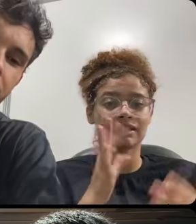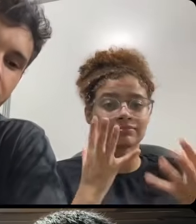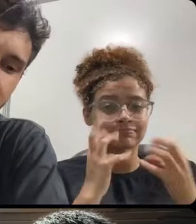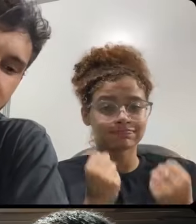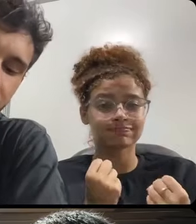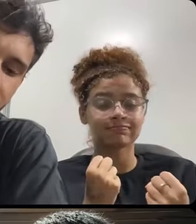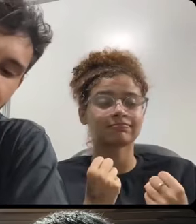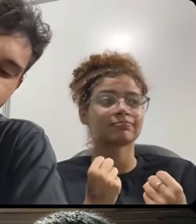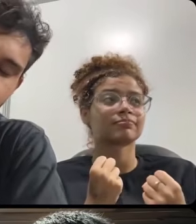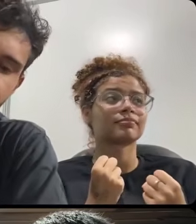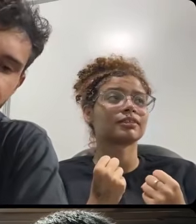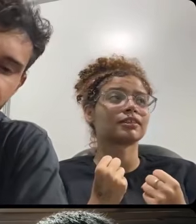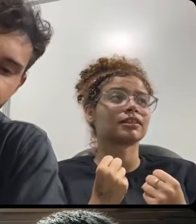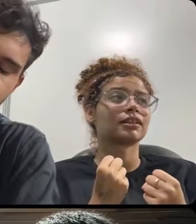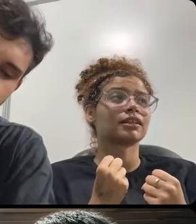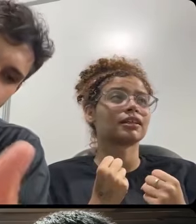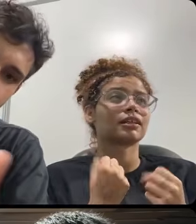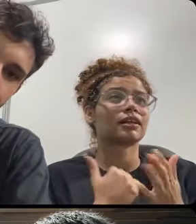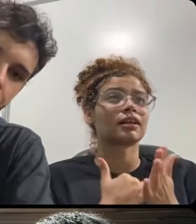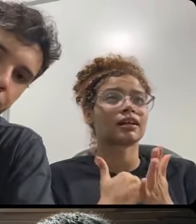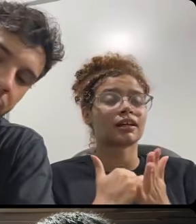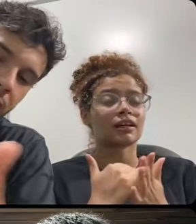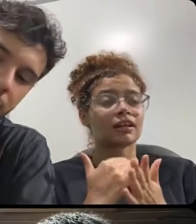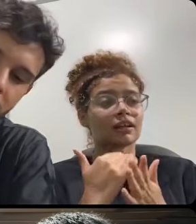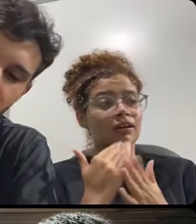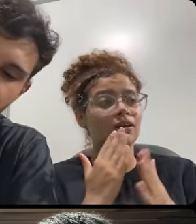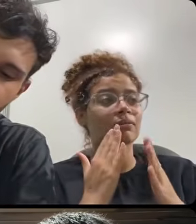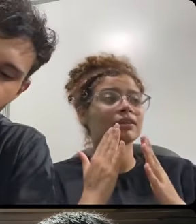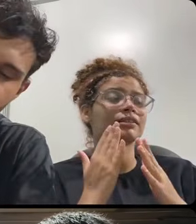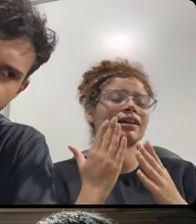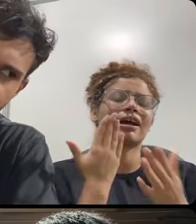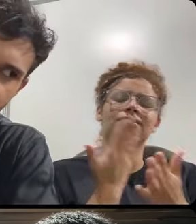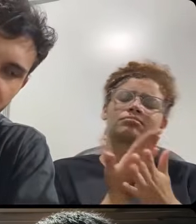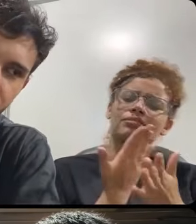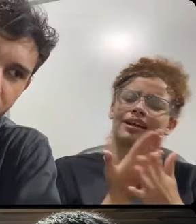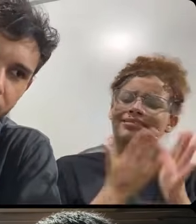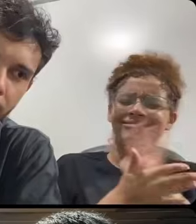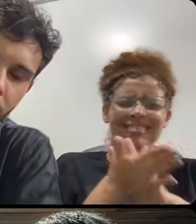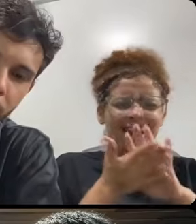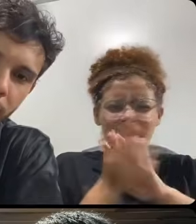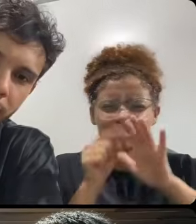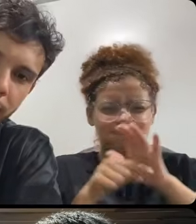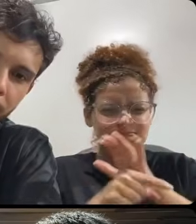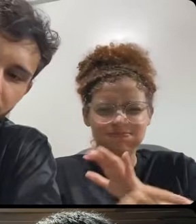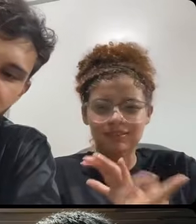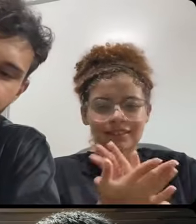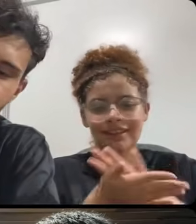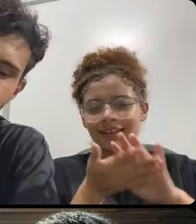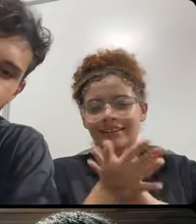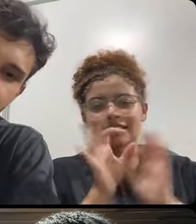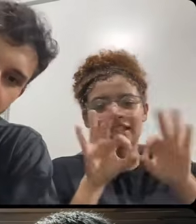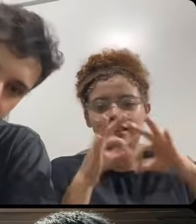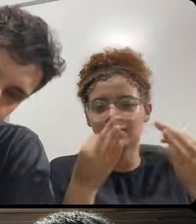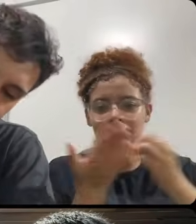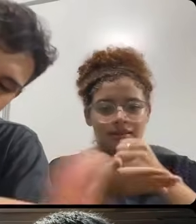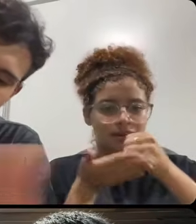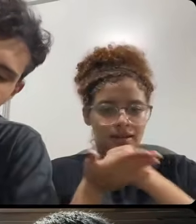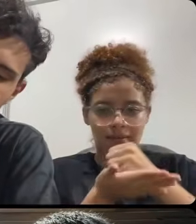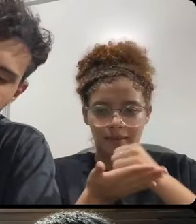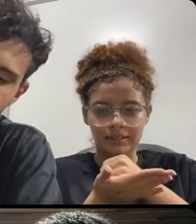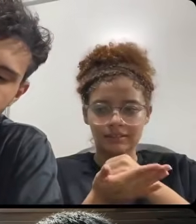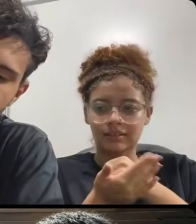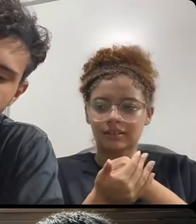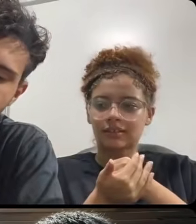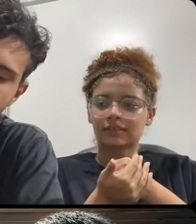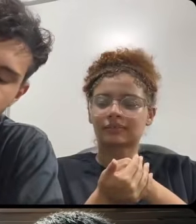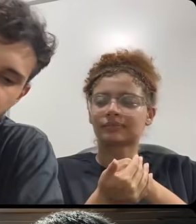aceitei, né, e comecei a fazer algumas aulas e tudo mais, mas nada muito aprofundado, sabe, de aprender e